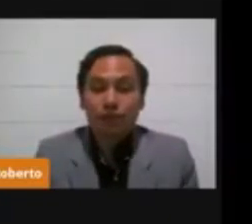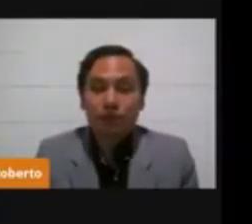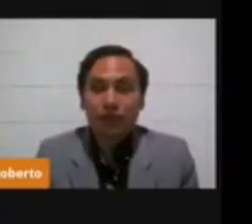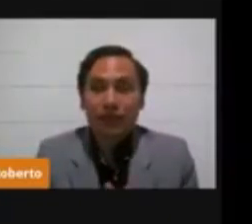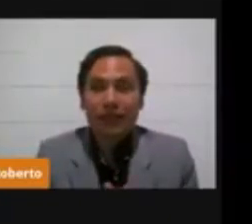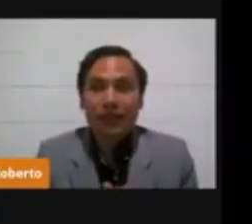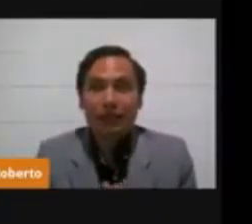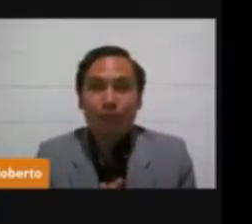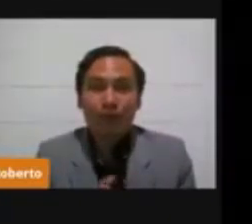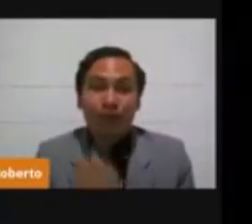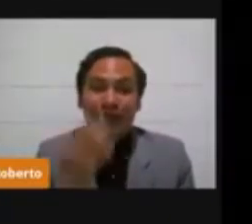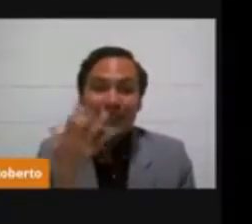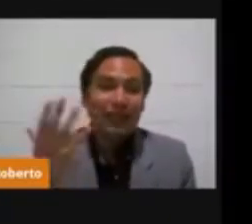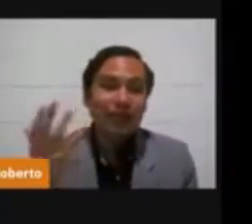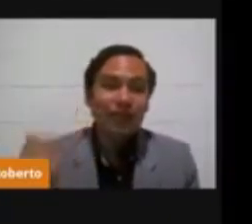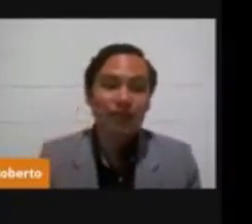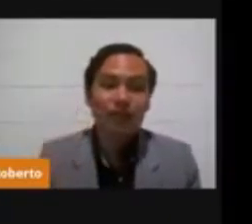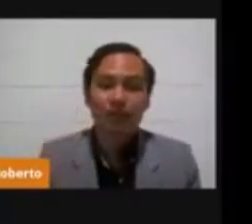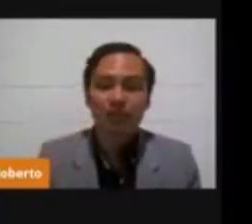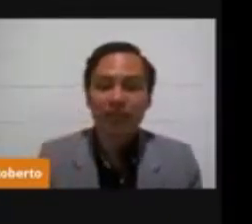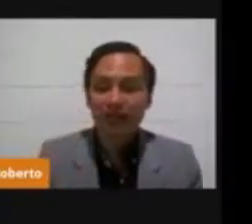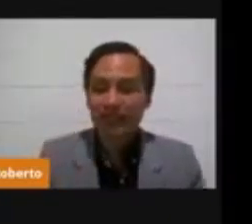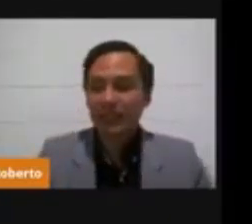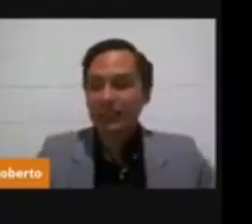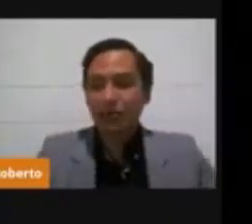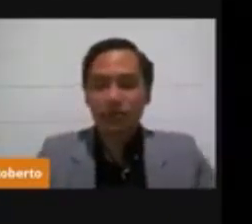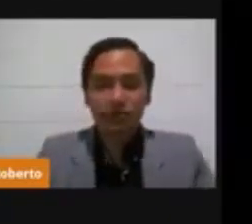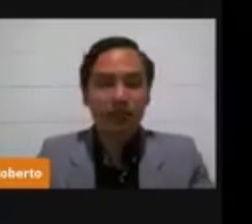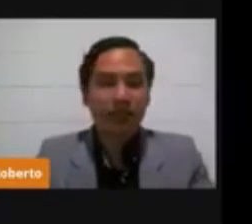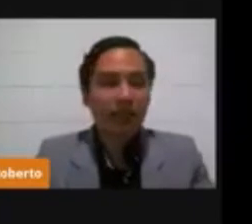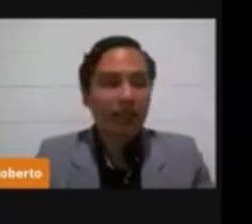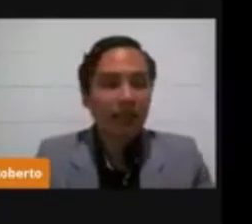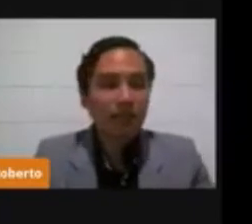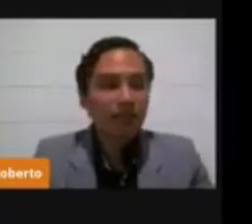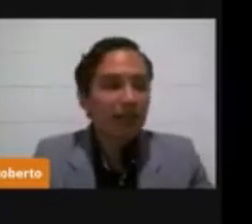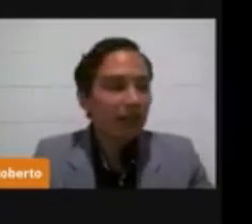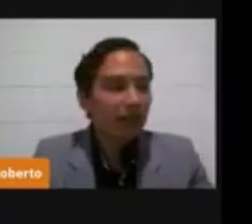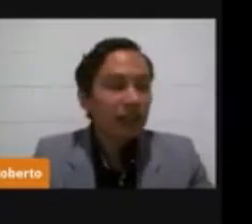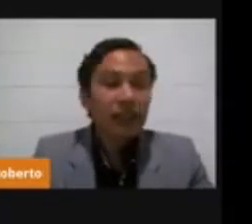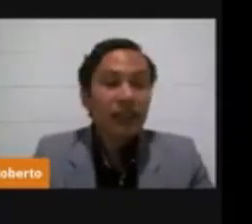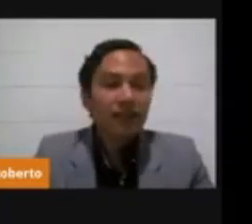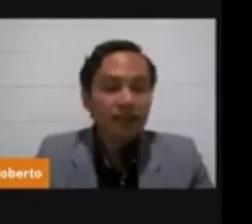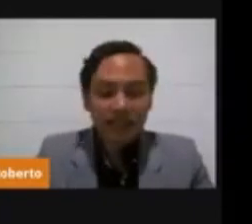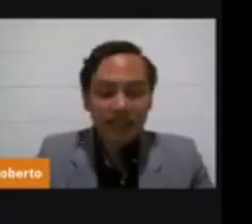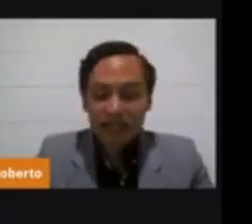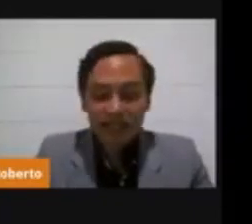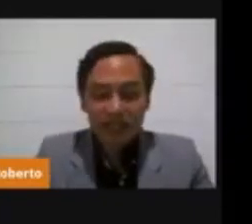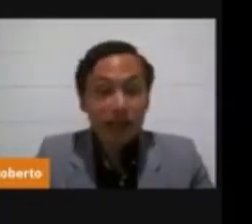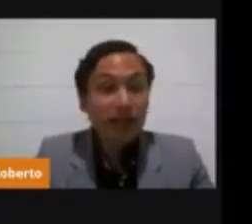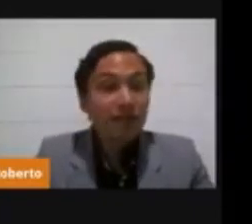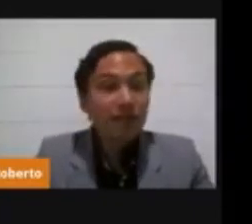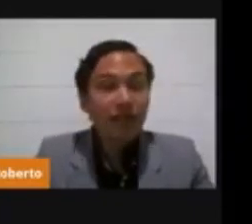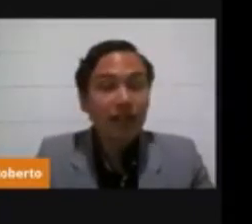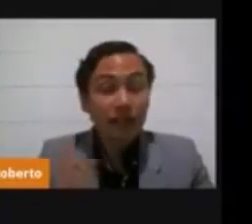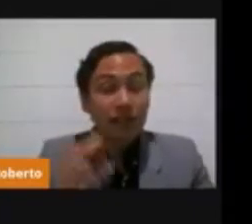Dios, es un castigo divino. A veces decimos como, mire, y fíjese que le